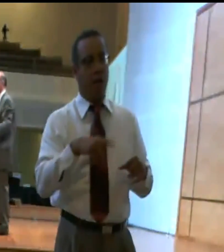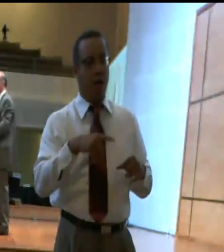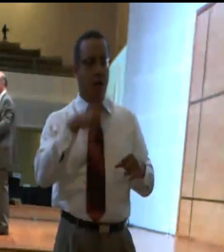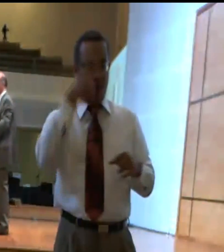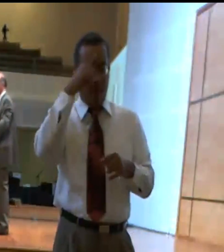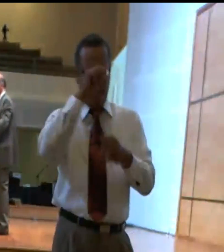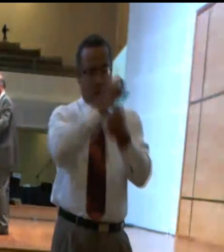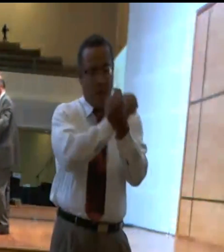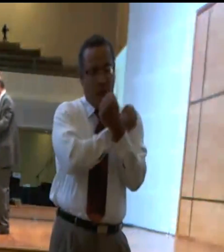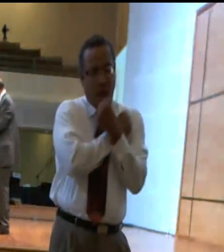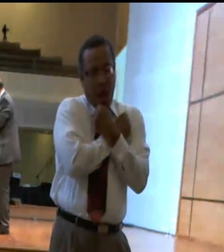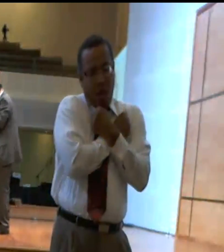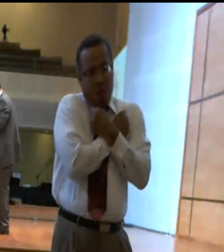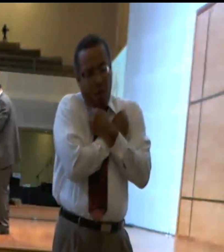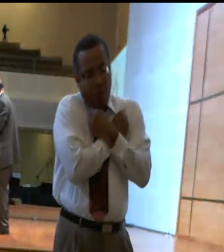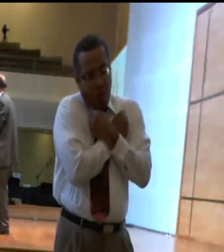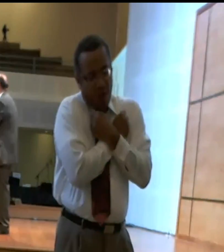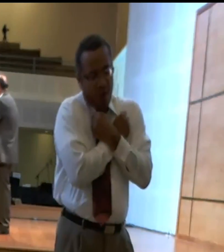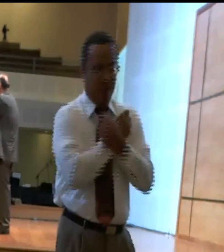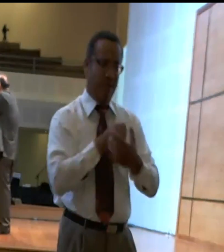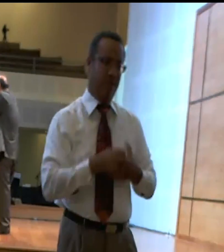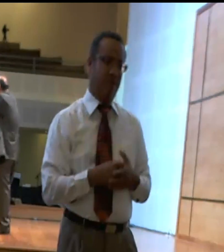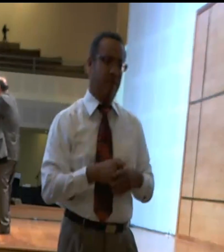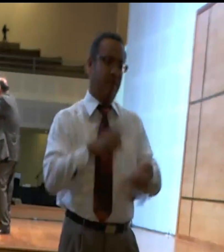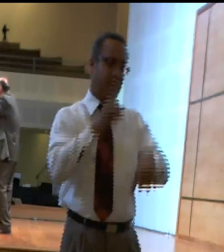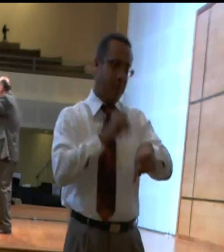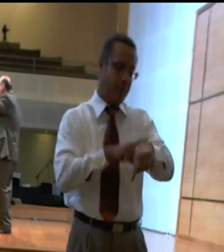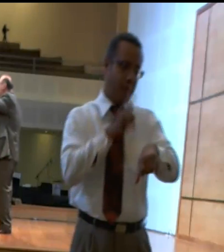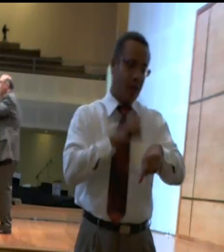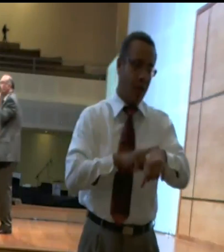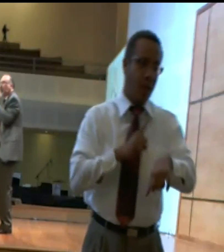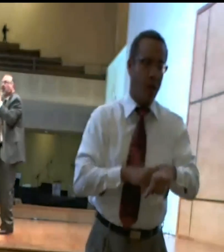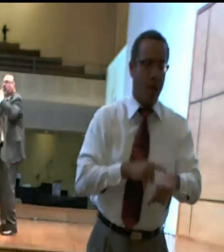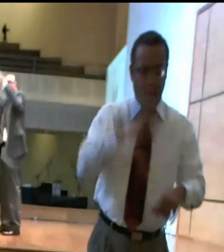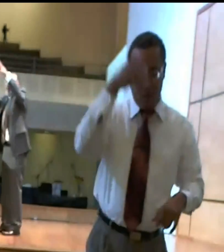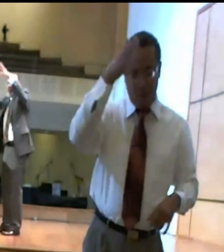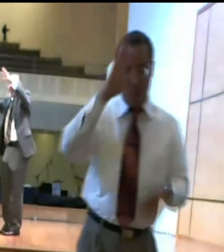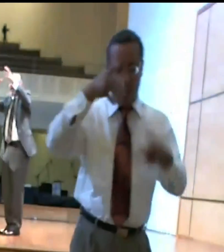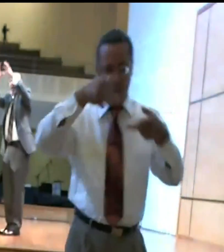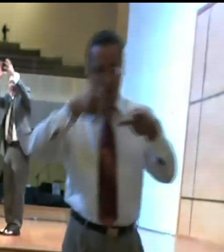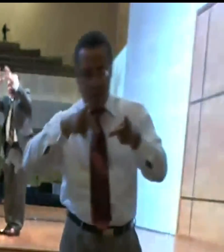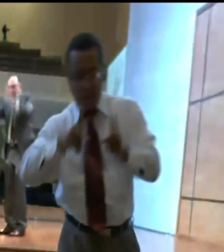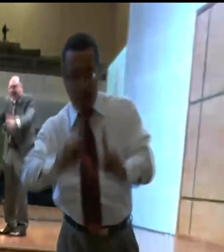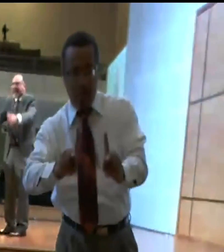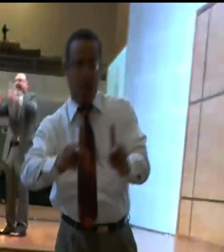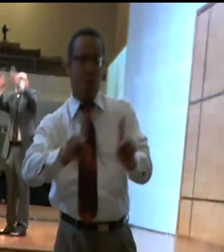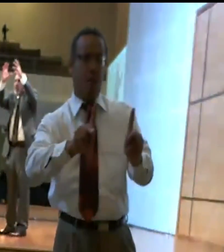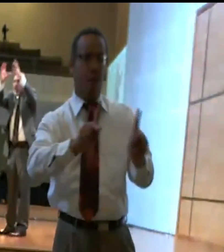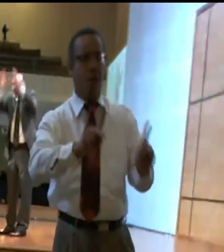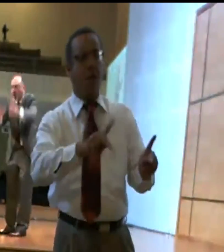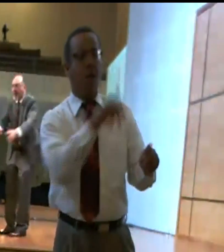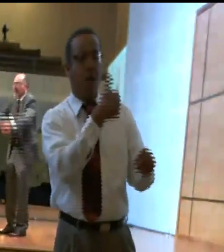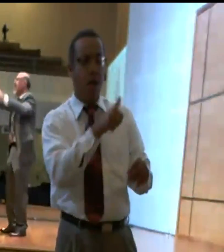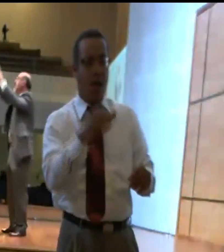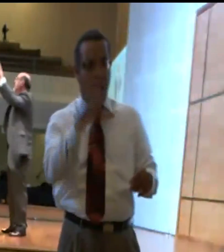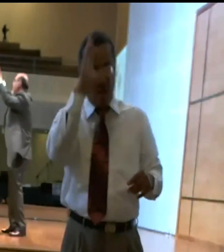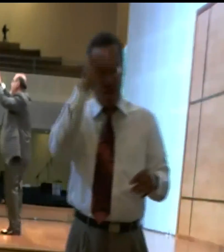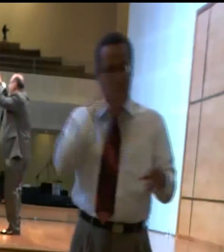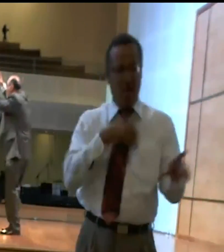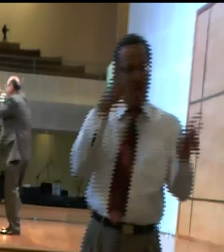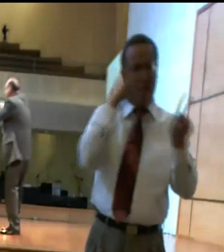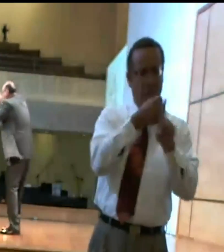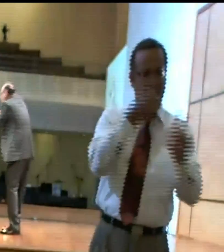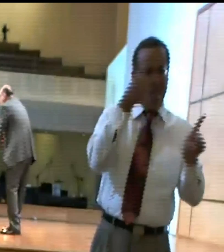suyo. Eso no lo podemos impedir. Hay tiempo que Dios en su providencia permite que algunos hombres